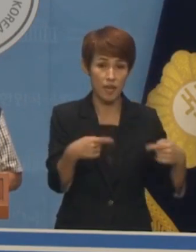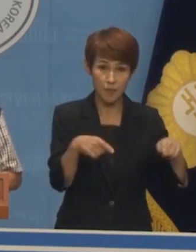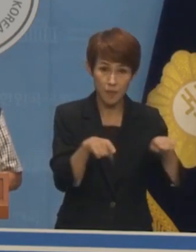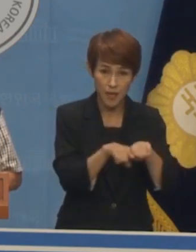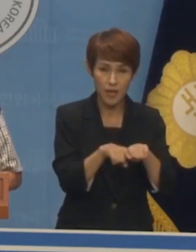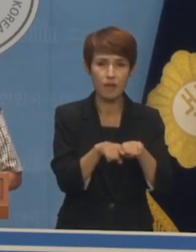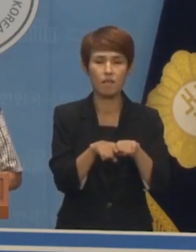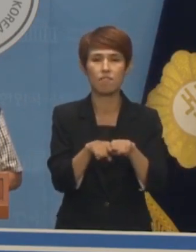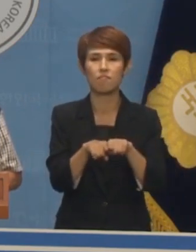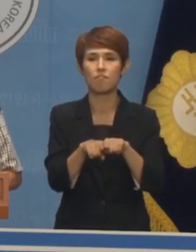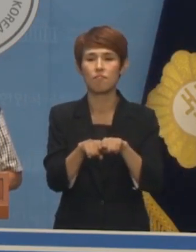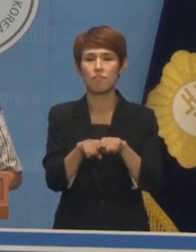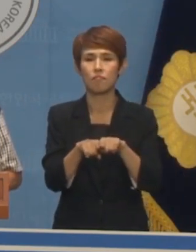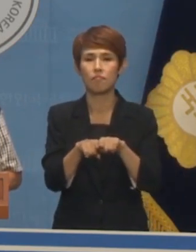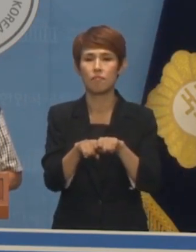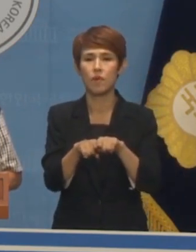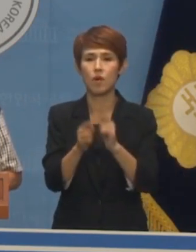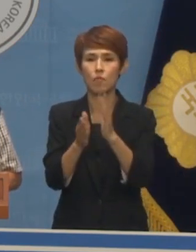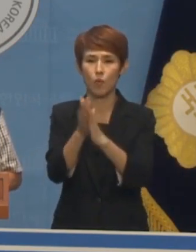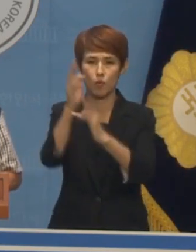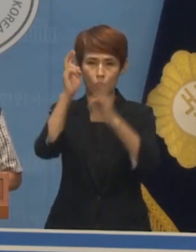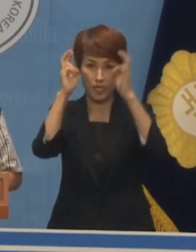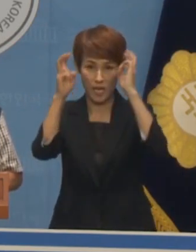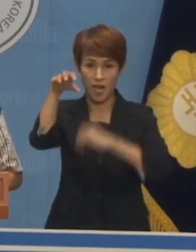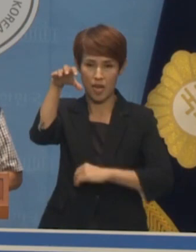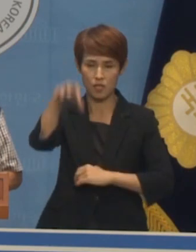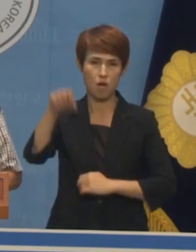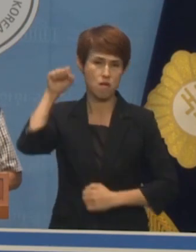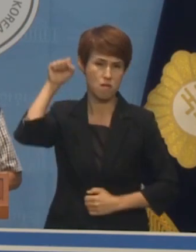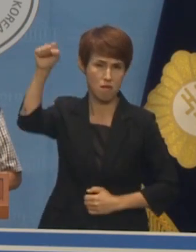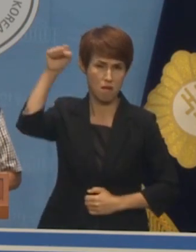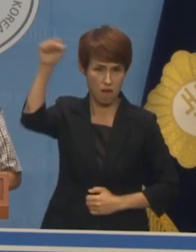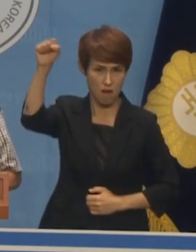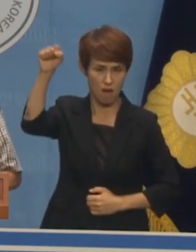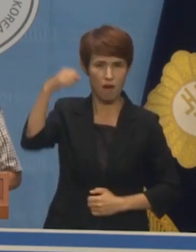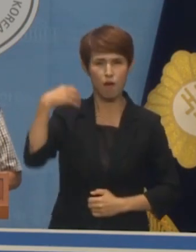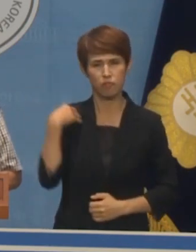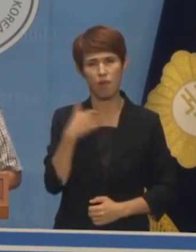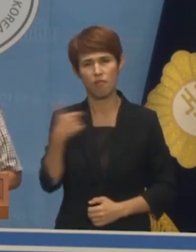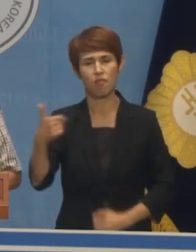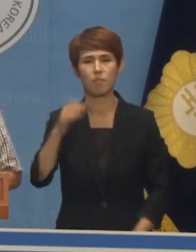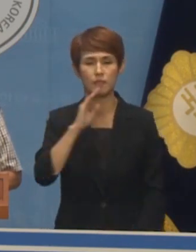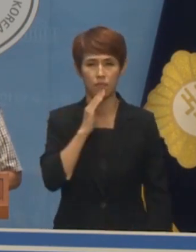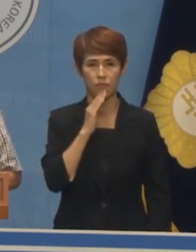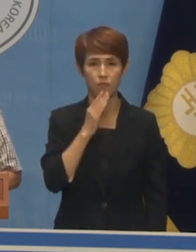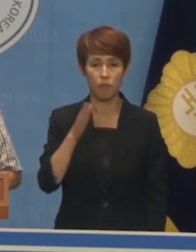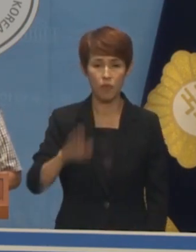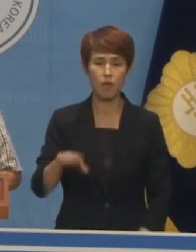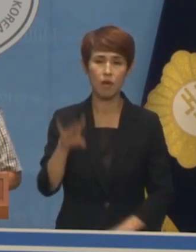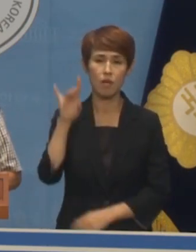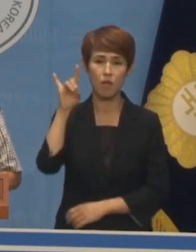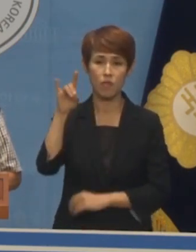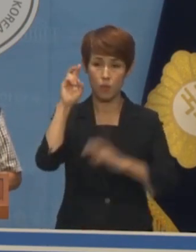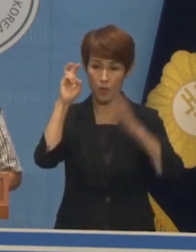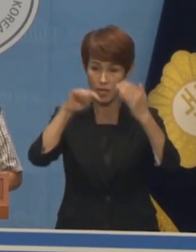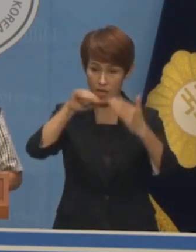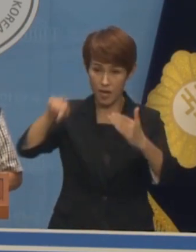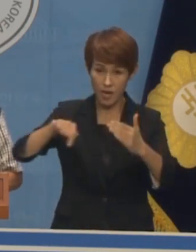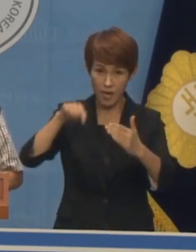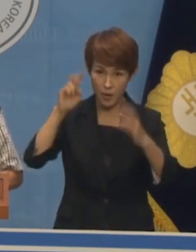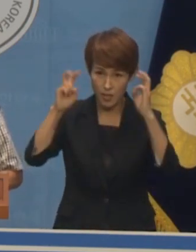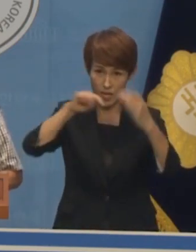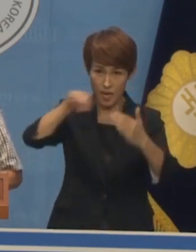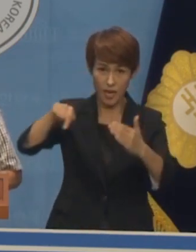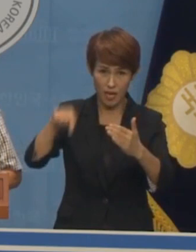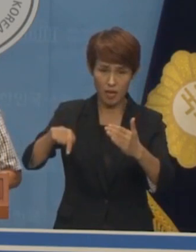현대차 정문에서 집회한다는 것은 상당히 부담스러운 집회입니다. 하지만 현대차 안에는